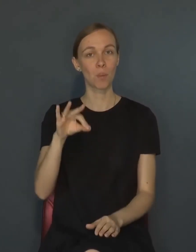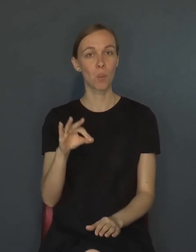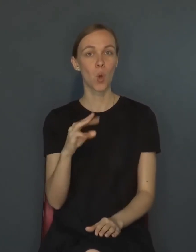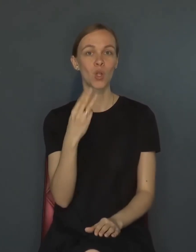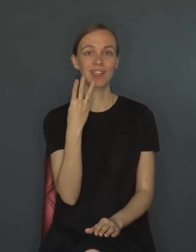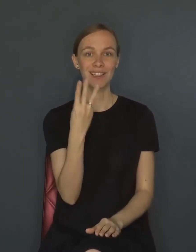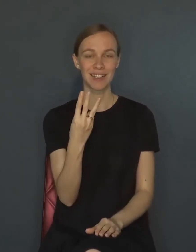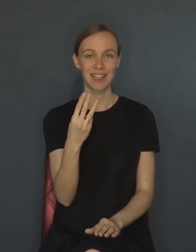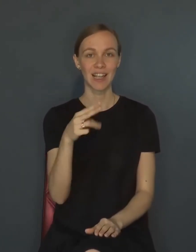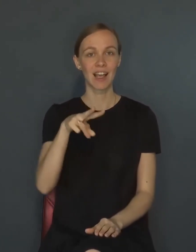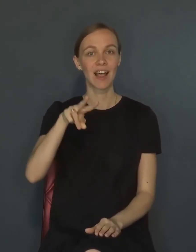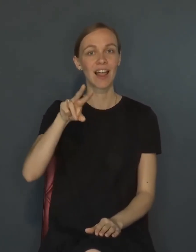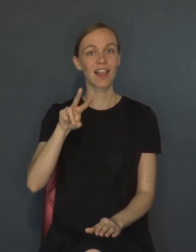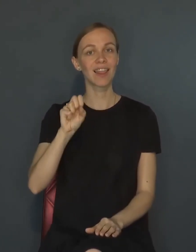літери,